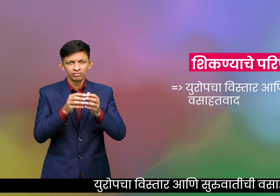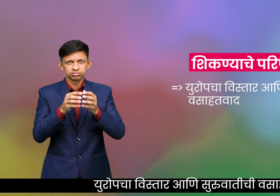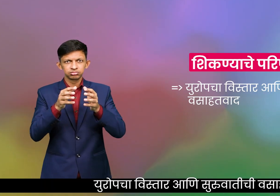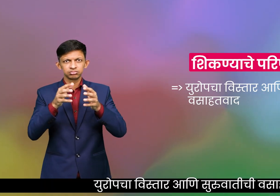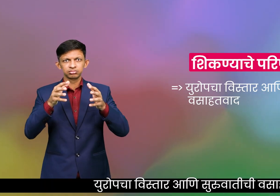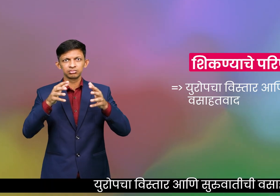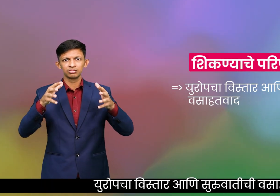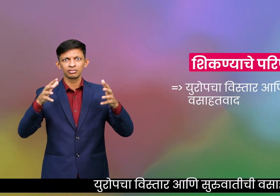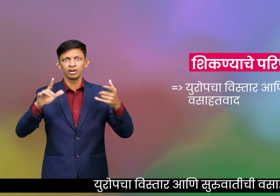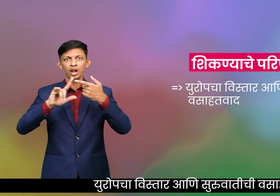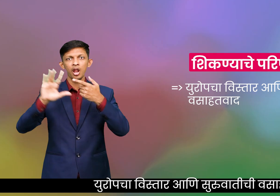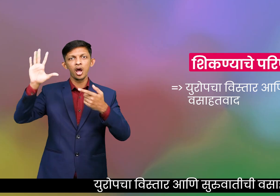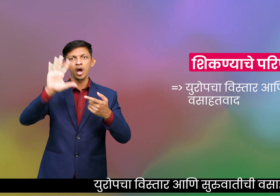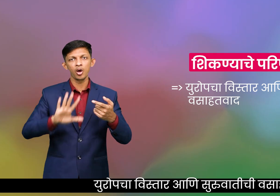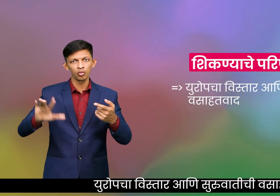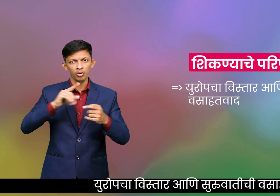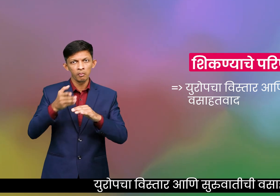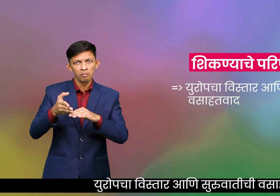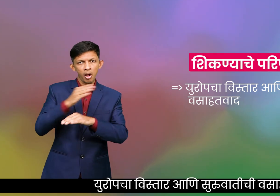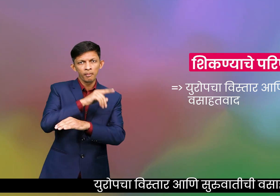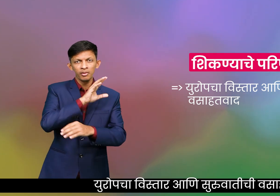युरोपचा विस्तार आणि सुरुवातीची वसाहतवाद.